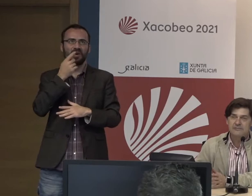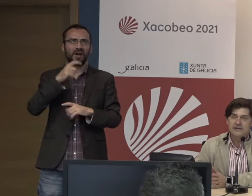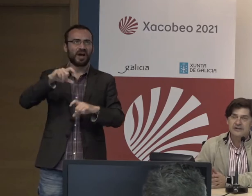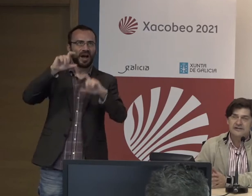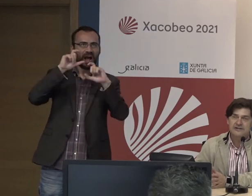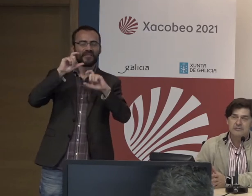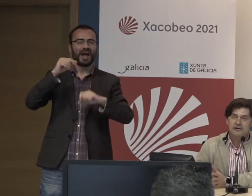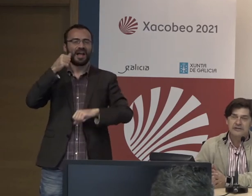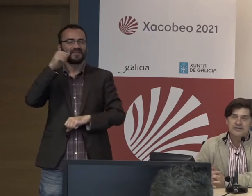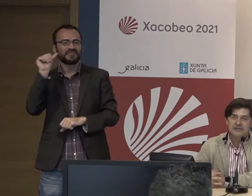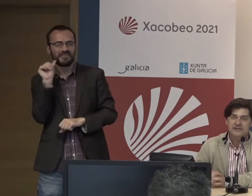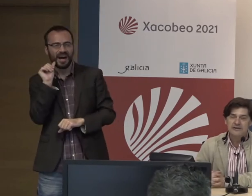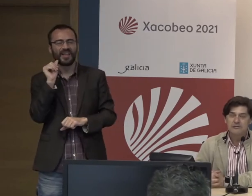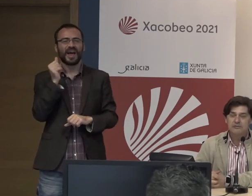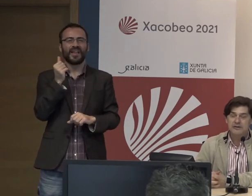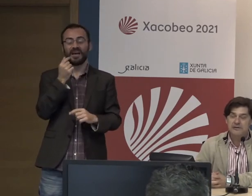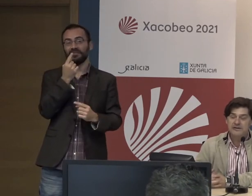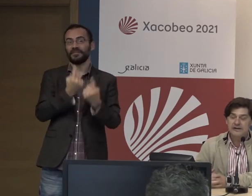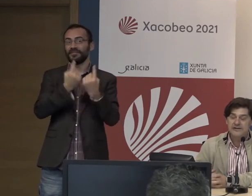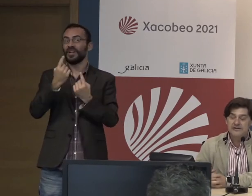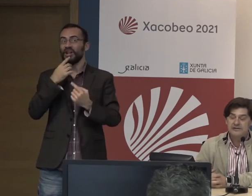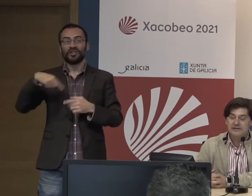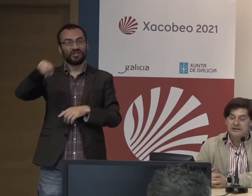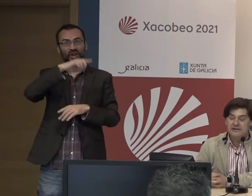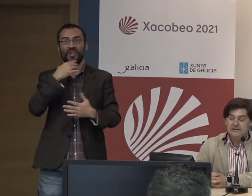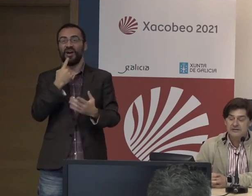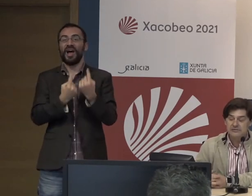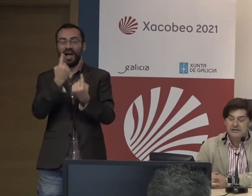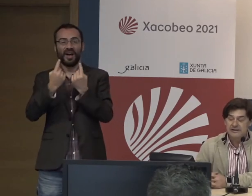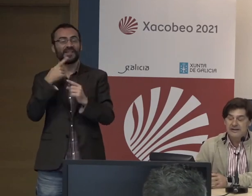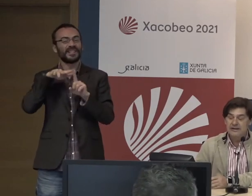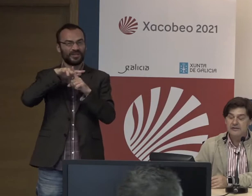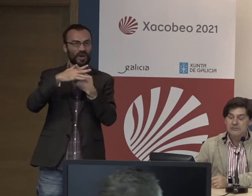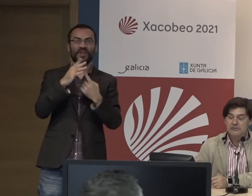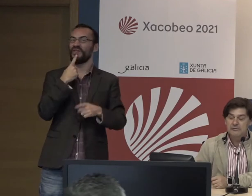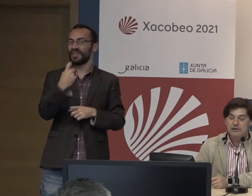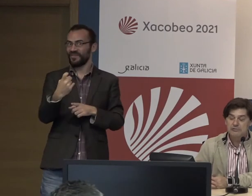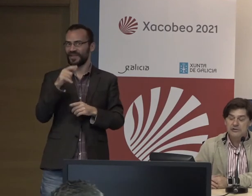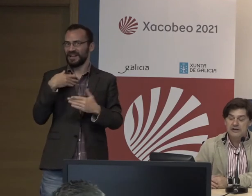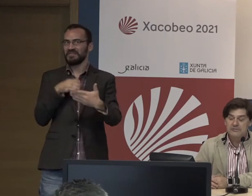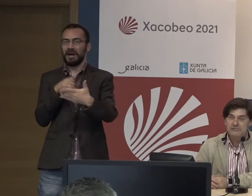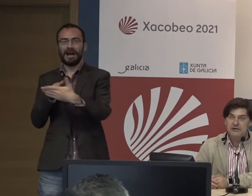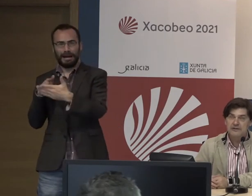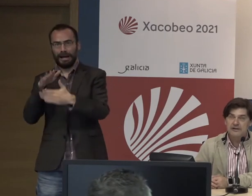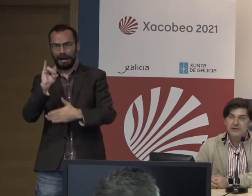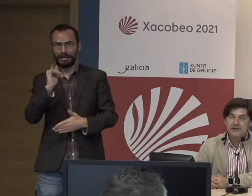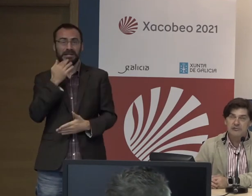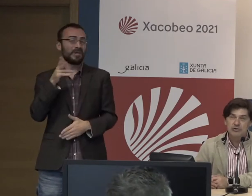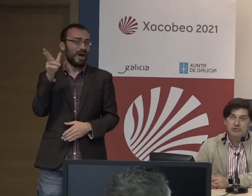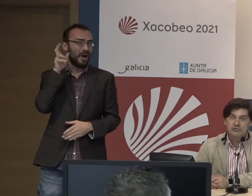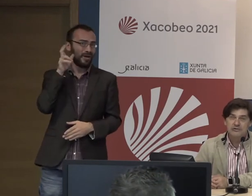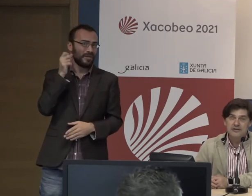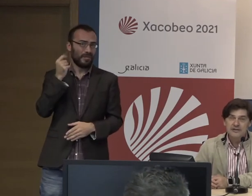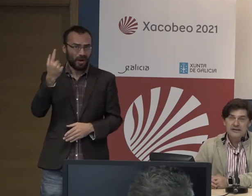estáis en las salas, que temporalmente estáis un poco incapacitadas, sentarse el que tiene no sé qué, el que tiene un poco de angustia, que además, bueno, al final le queda